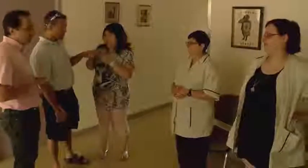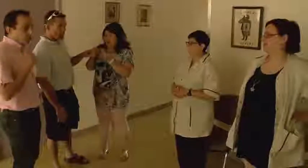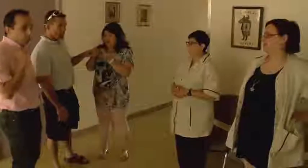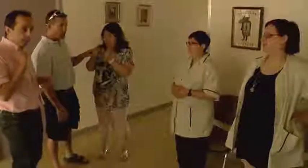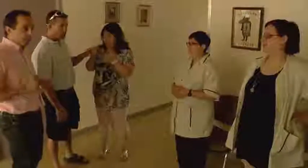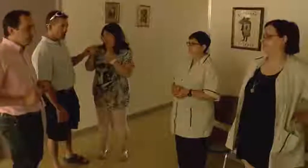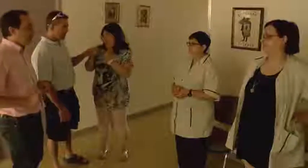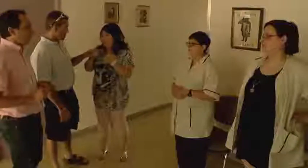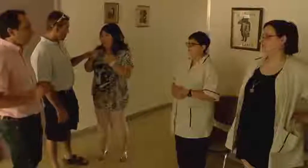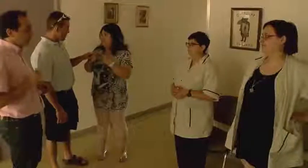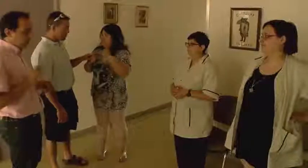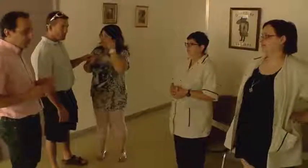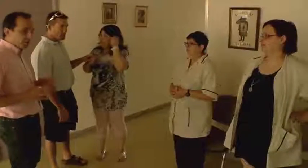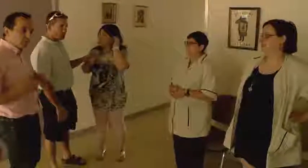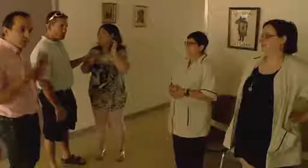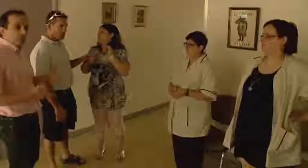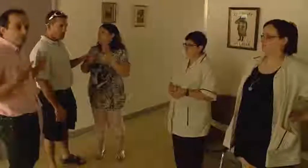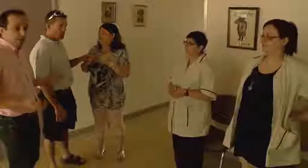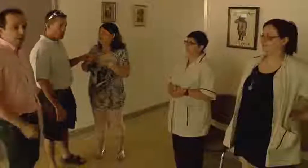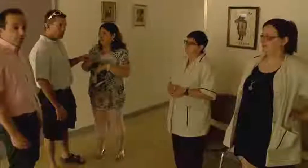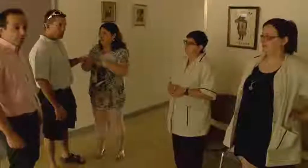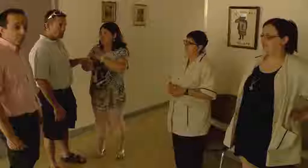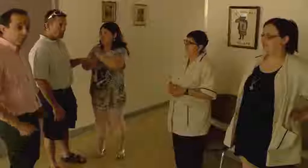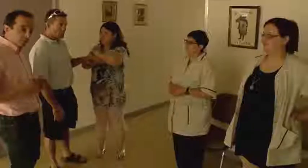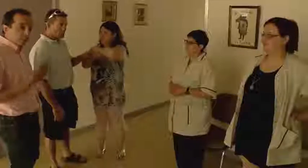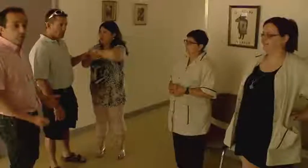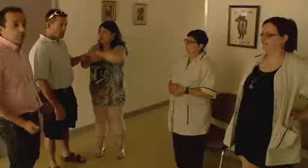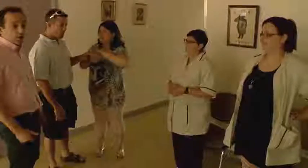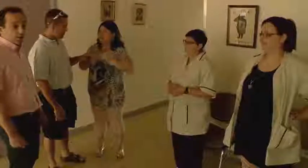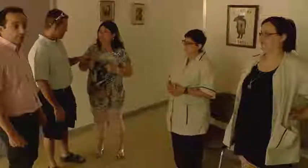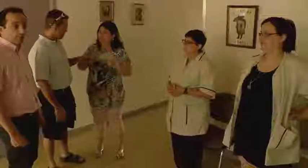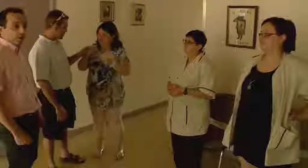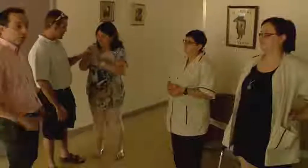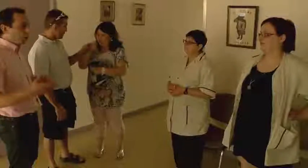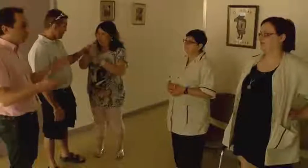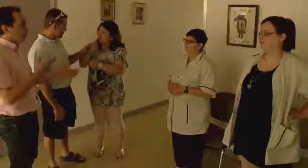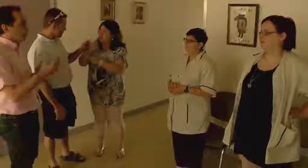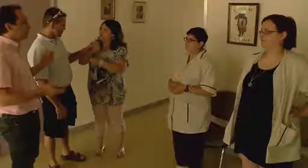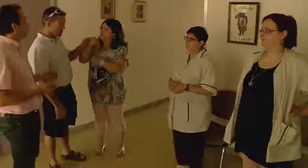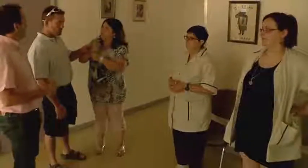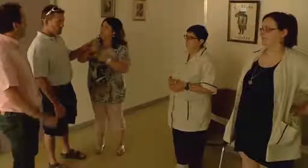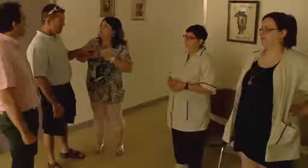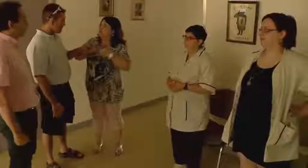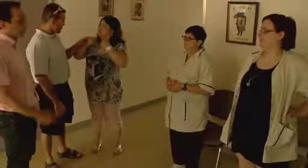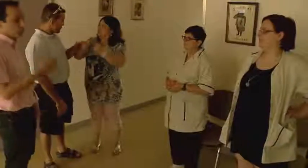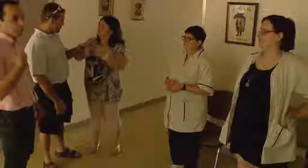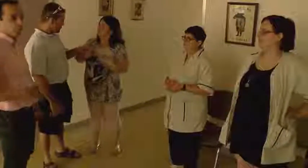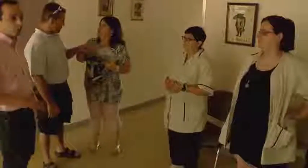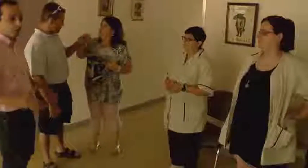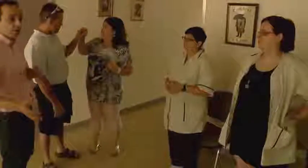de pas bien entendre et de pas bien voir, il arrive à avoir des bons résultats à force du travail. Voilà. Et donc c'est vrai qu'il viendra des fois nous rencontrer. Nous, on